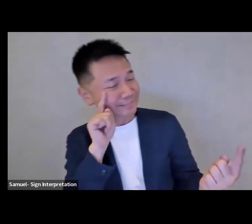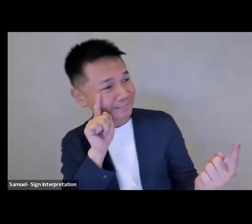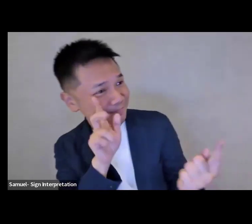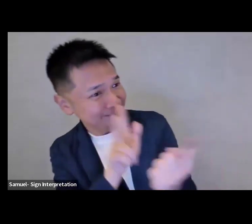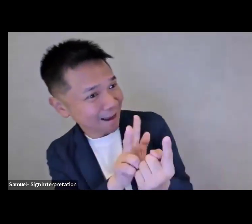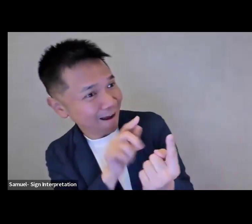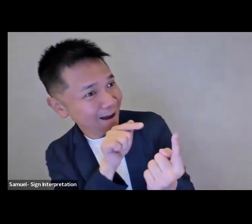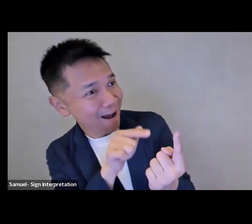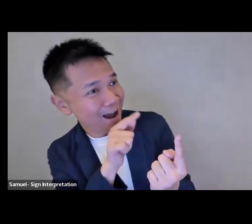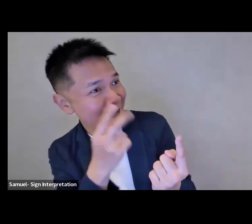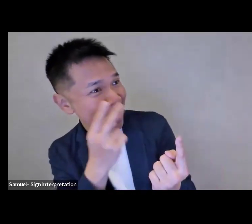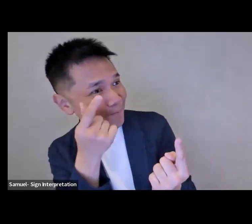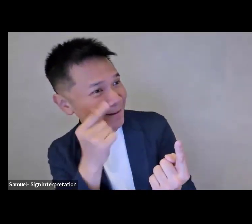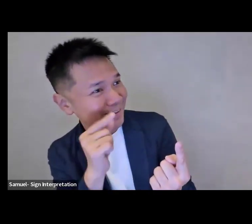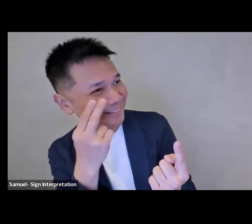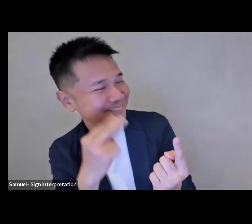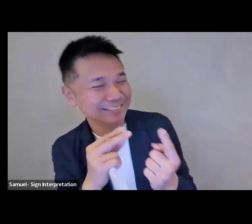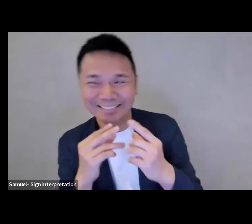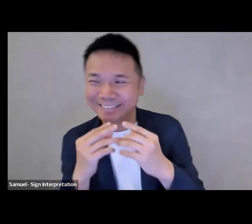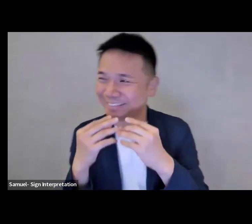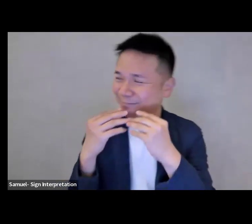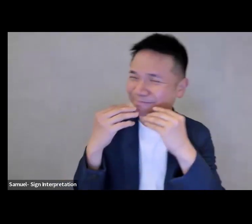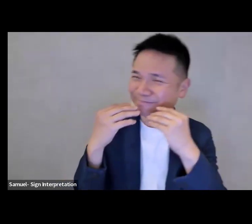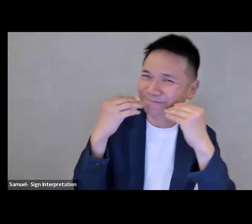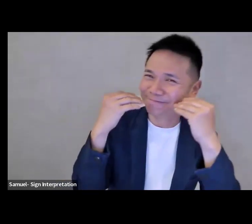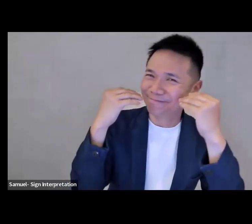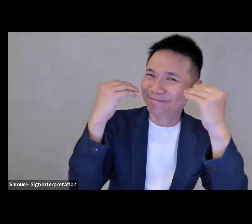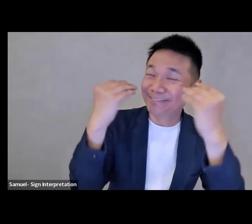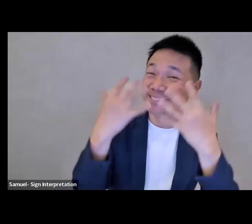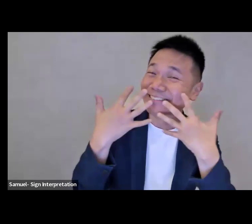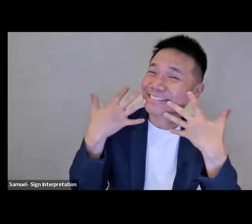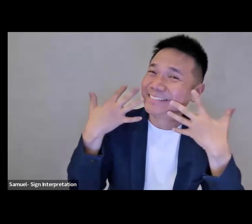而在这个我们的活动里面，